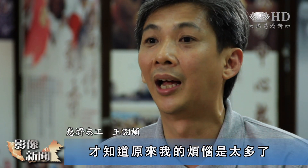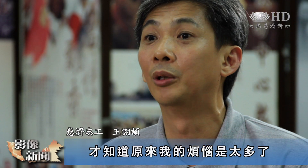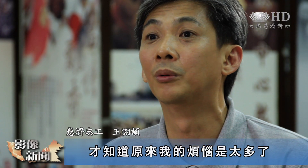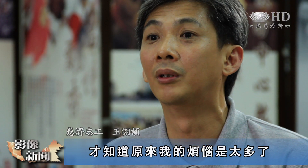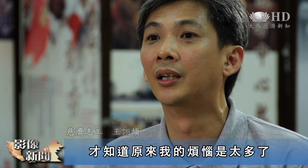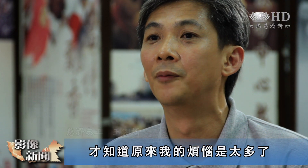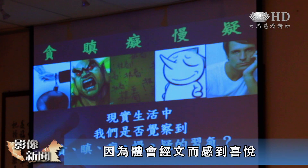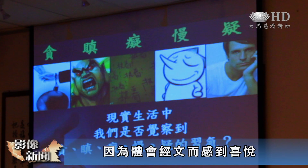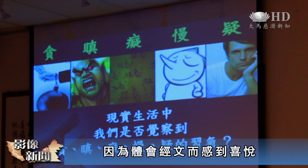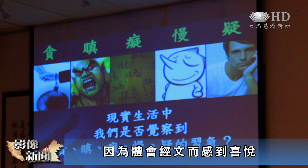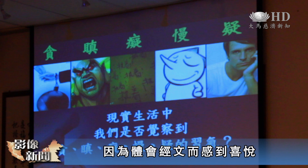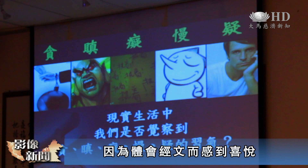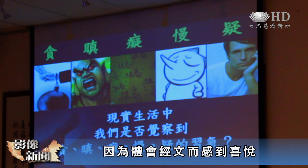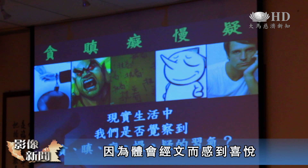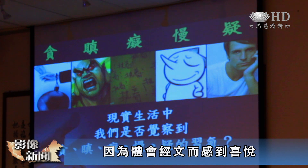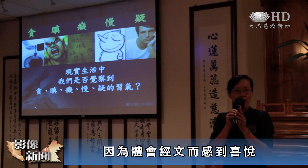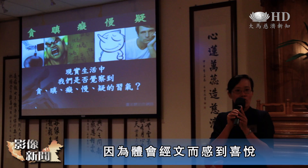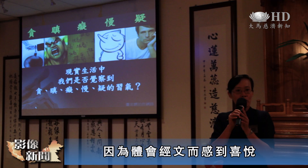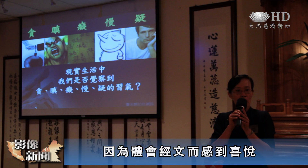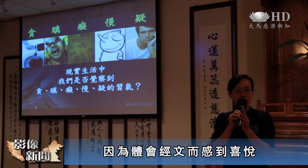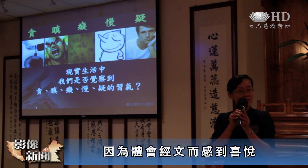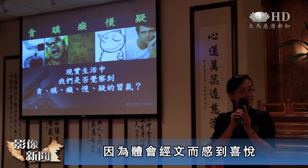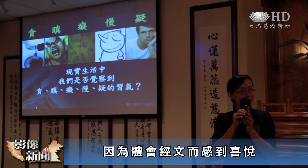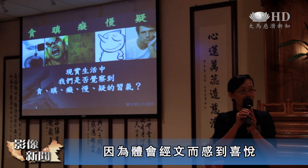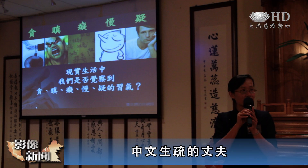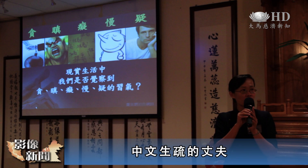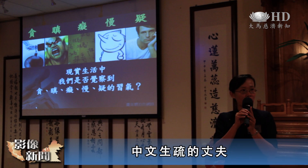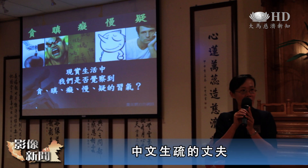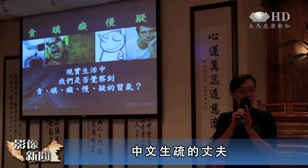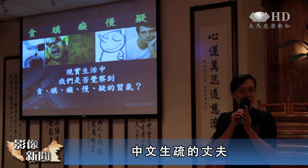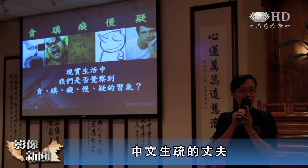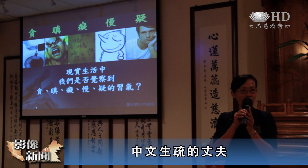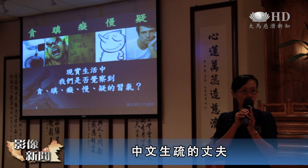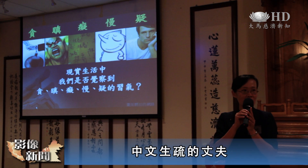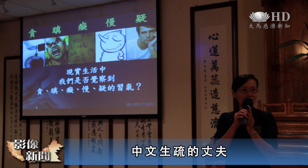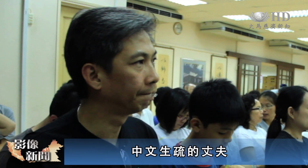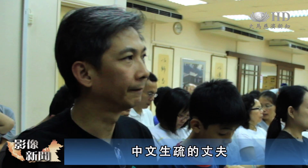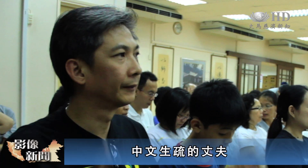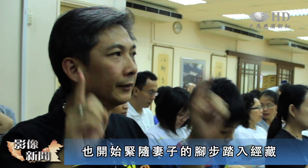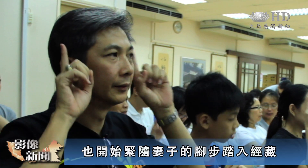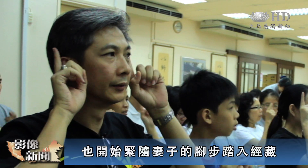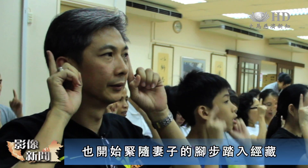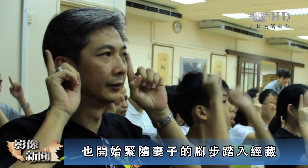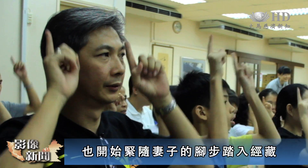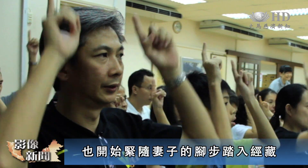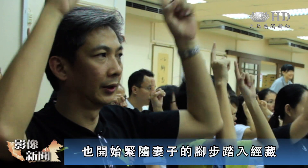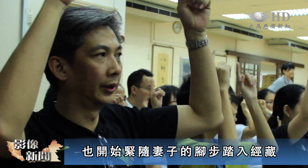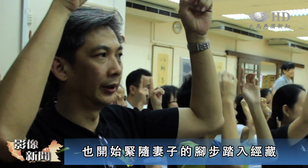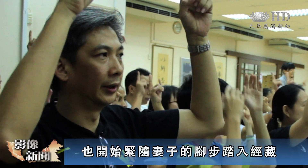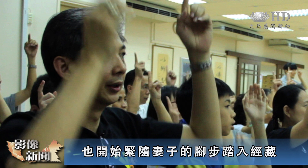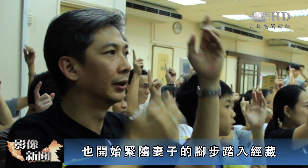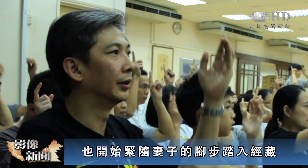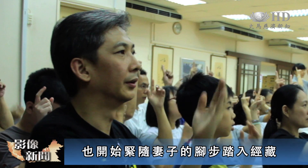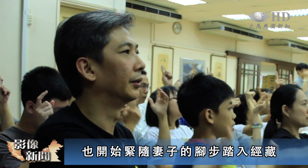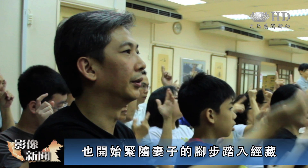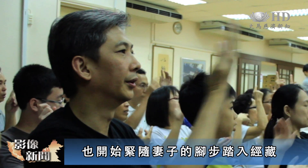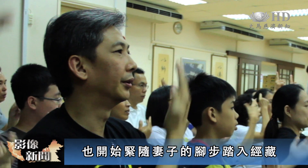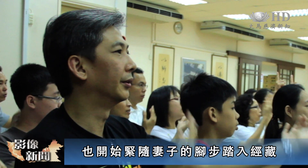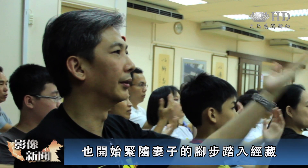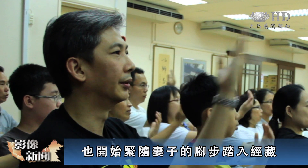多了。 因为体会经文而感到喜悦，中文生疏的丈夫也开始紧随妻子的脚步踏入进